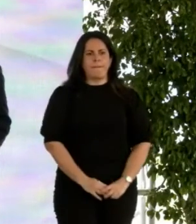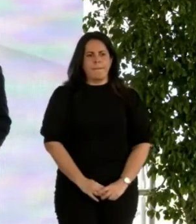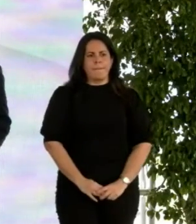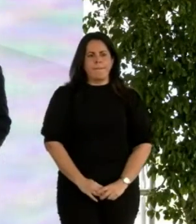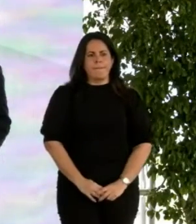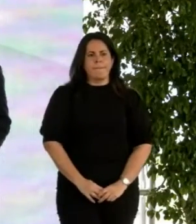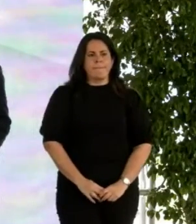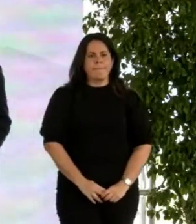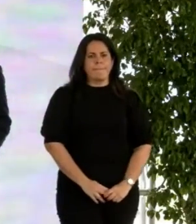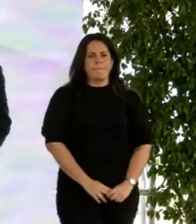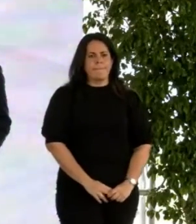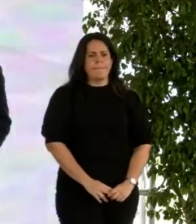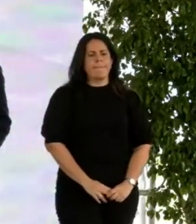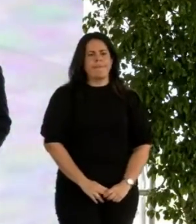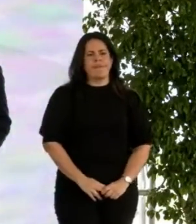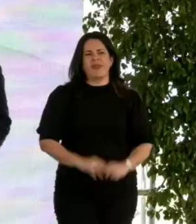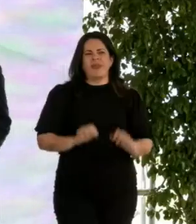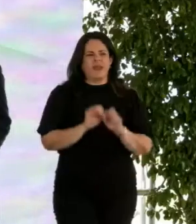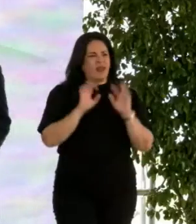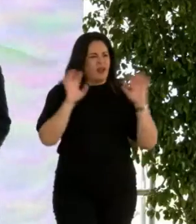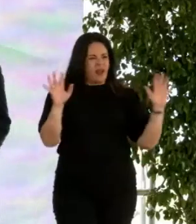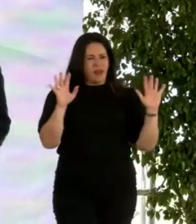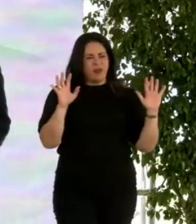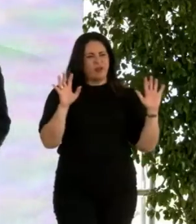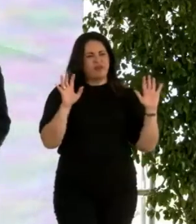lo que a todas luces,